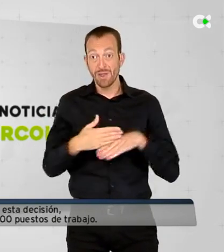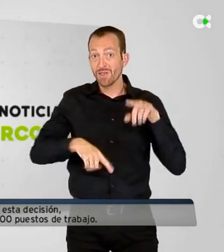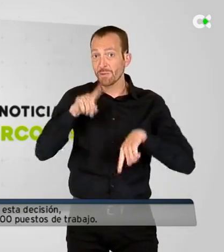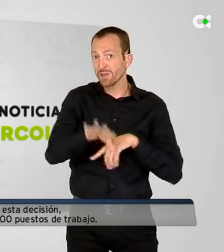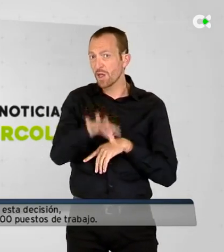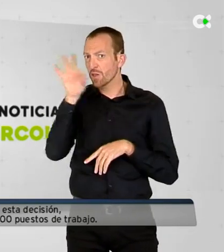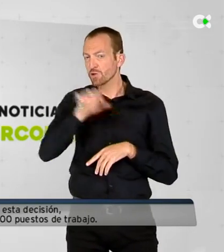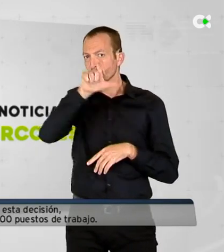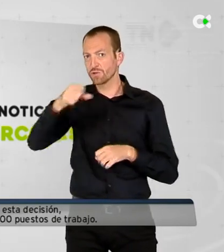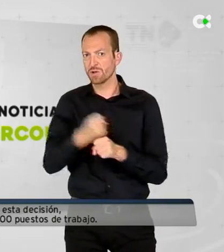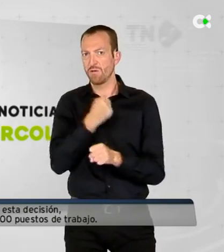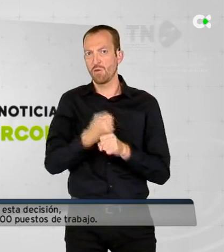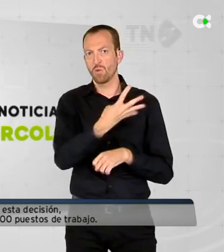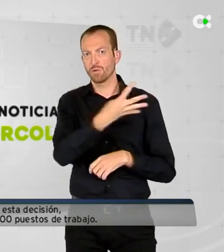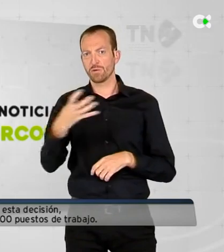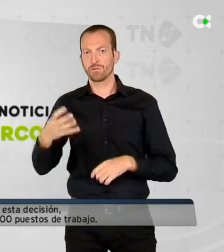puestos de trabajo.